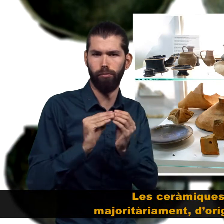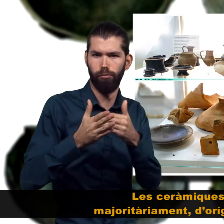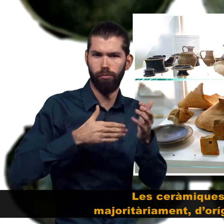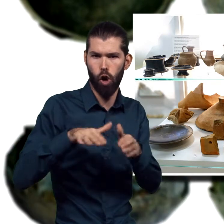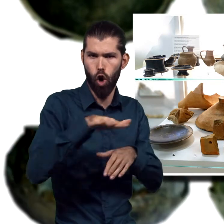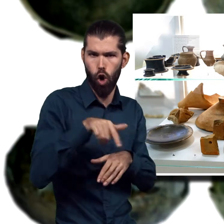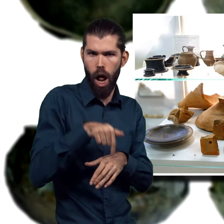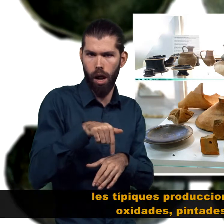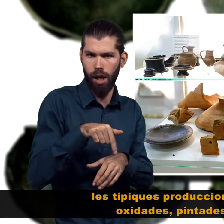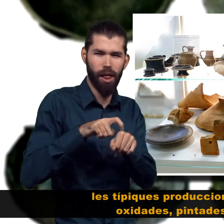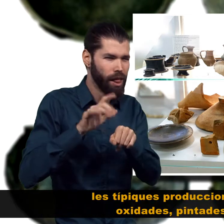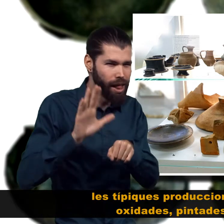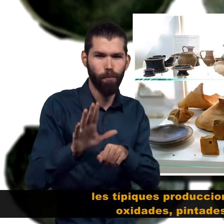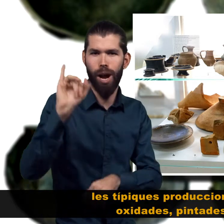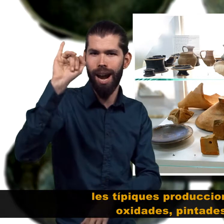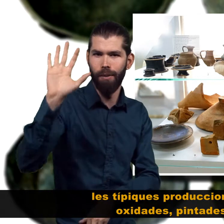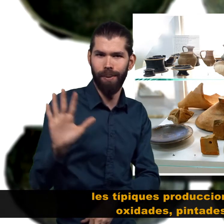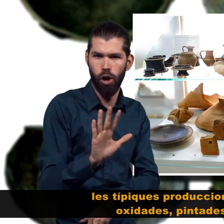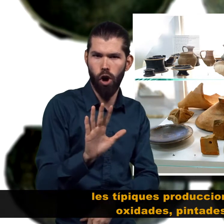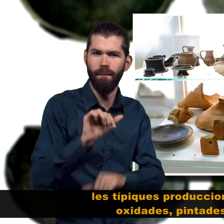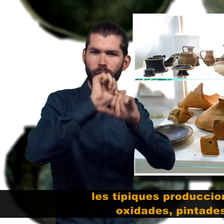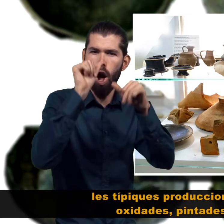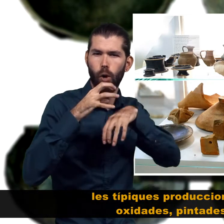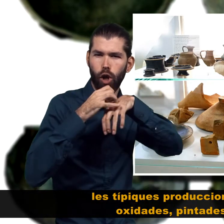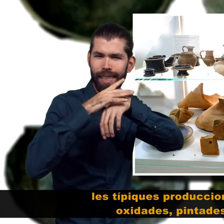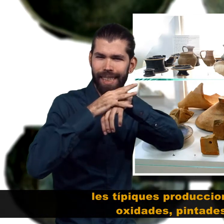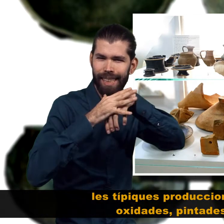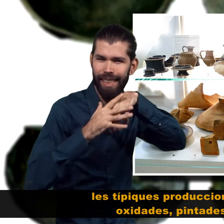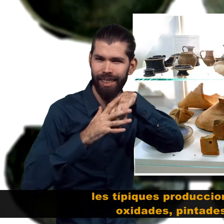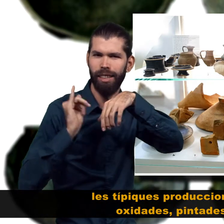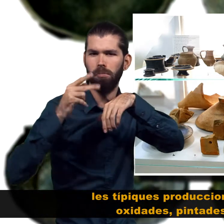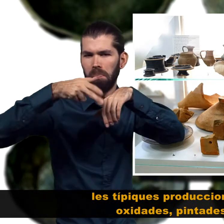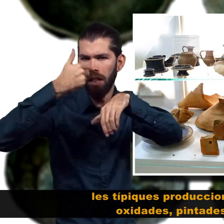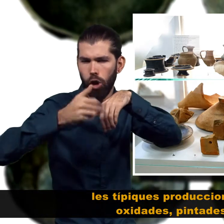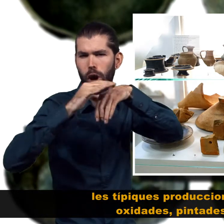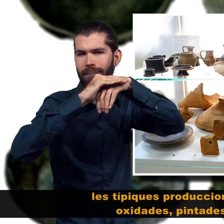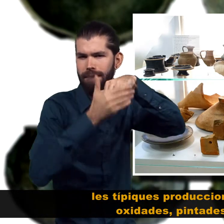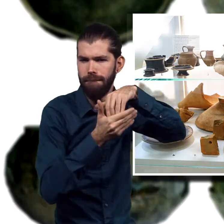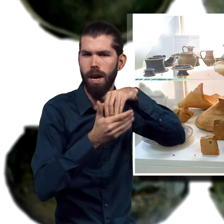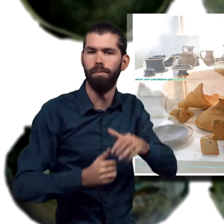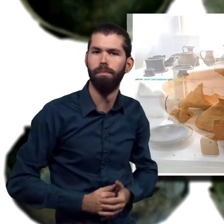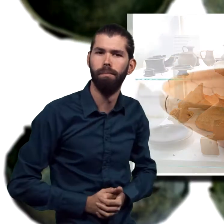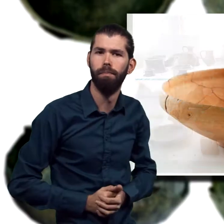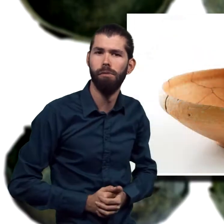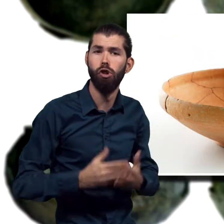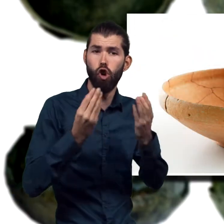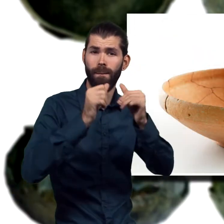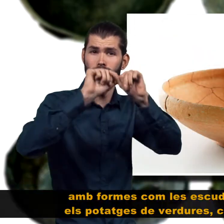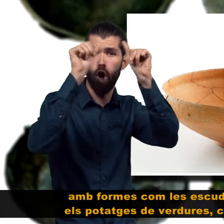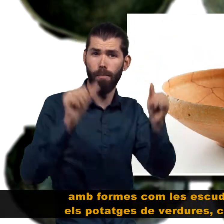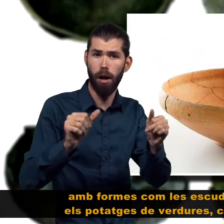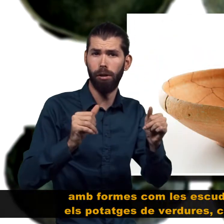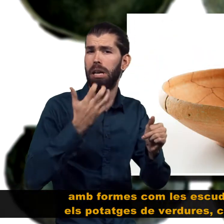Les ceràmiques són majoritàriament d'orígens locals. Les típiques produccions ibèriques,